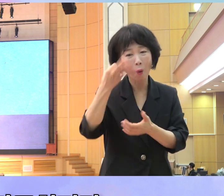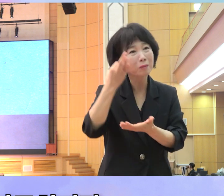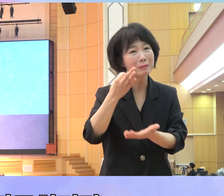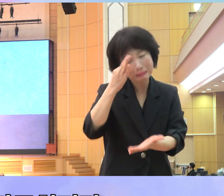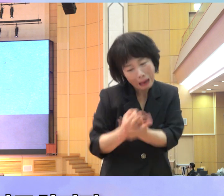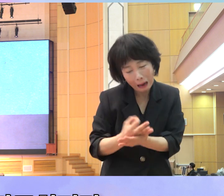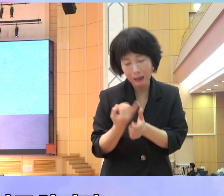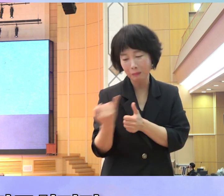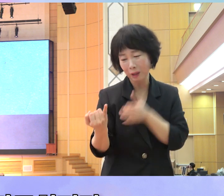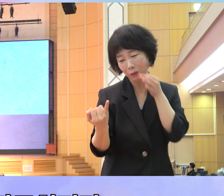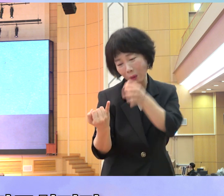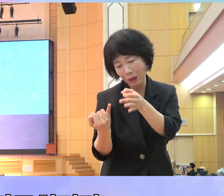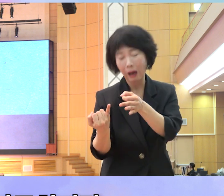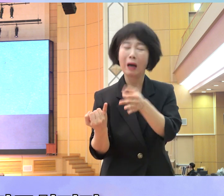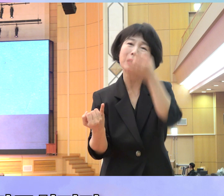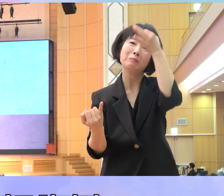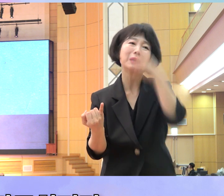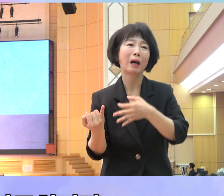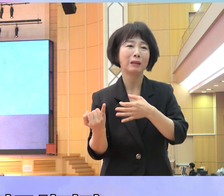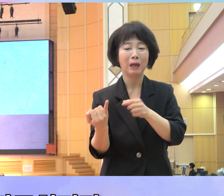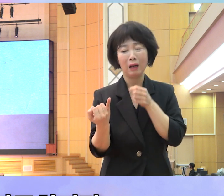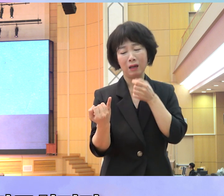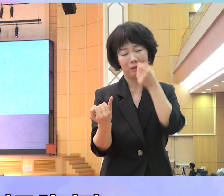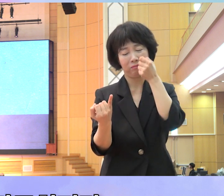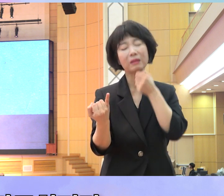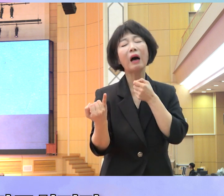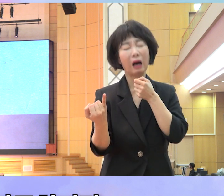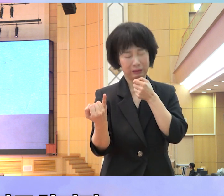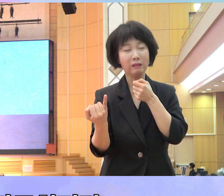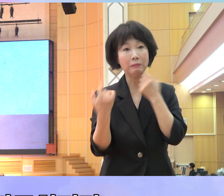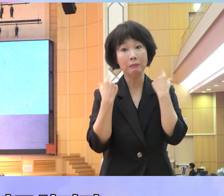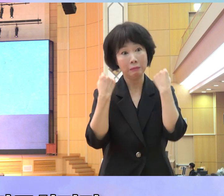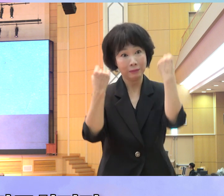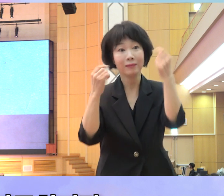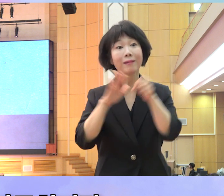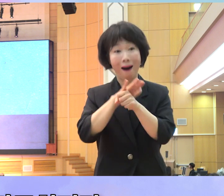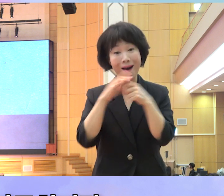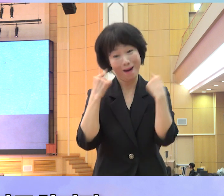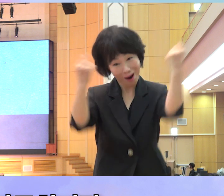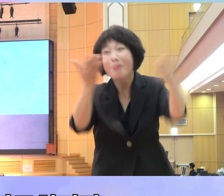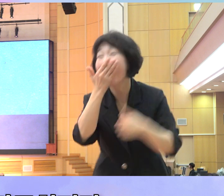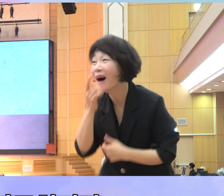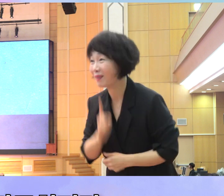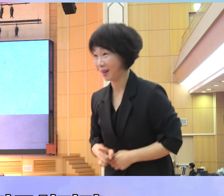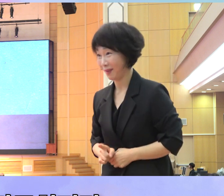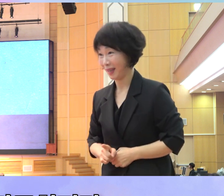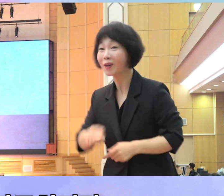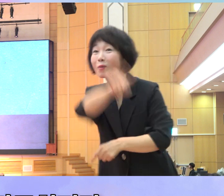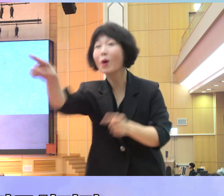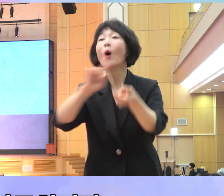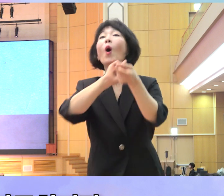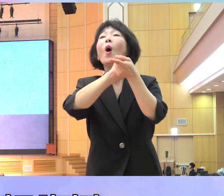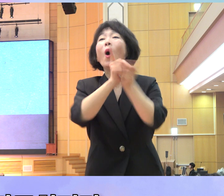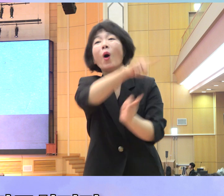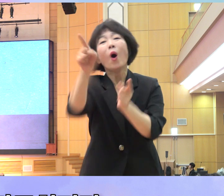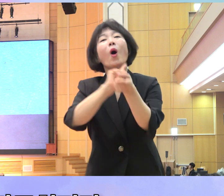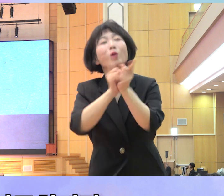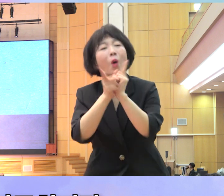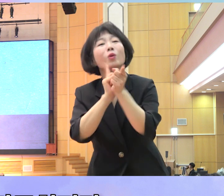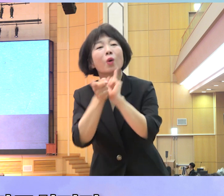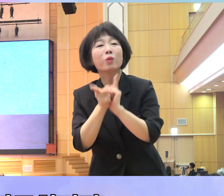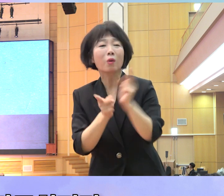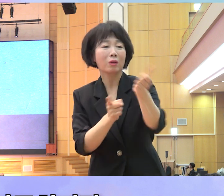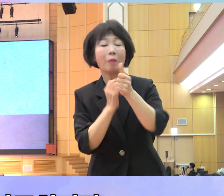오늘 뭐 먹을 거 콩나물 대가리 얼마인지 그거 계산 안 하고 그냥 귀부인처럼 팡팡 잘 쓰면서 살 수도